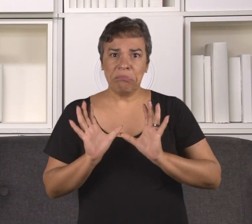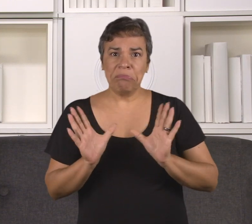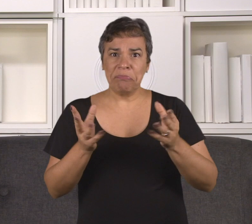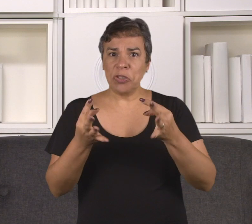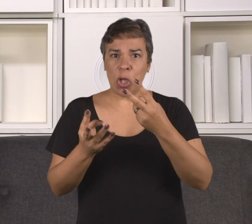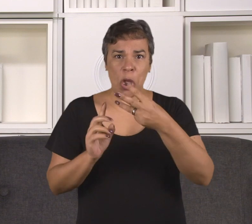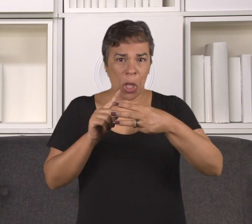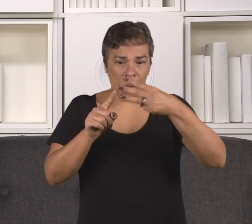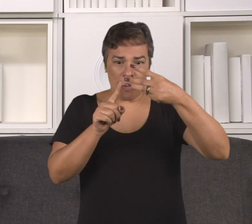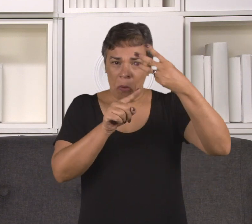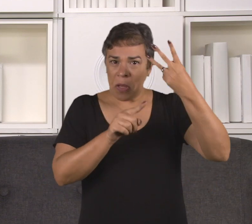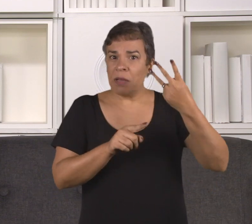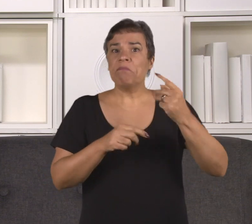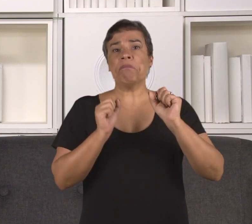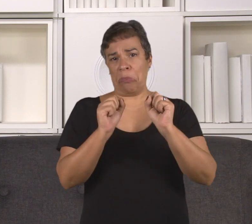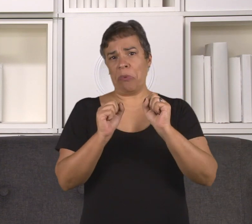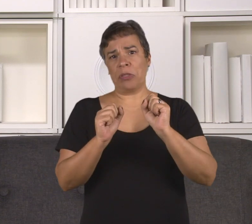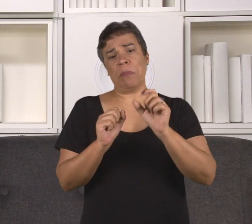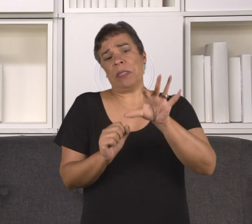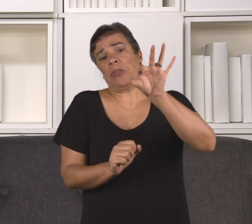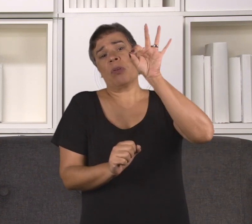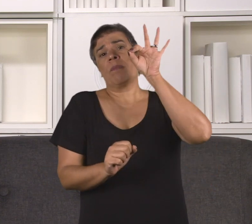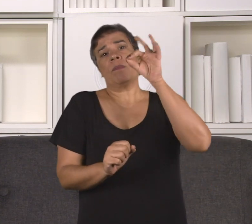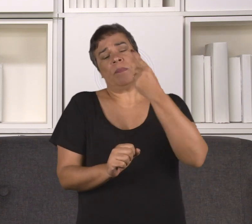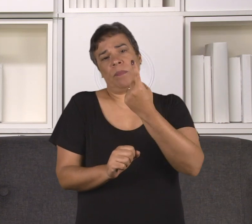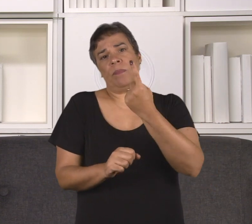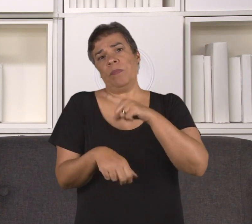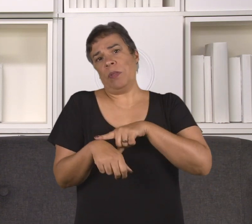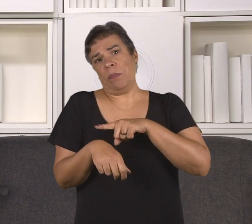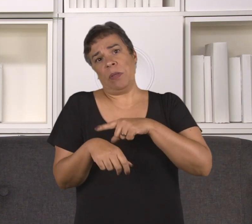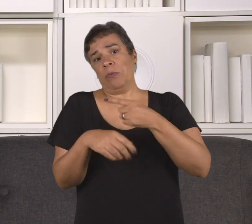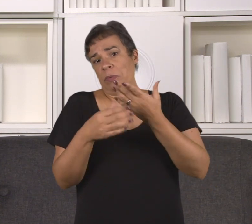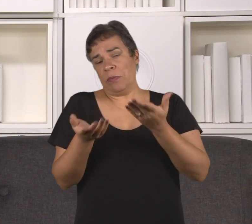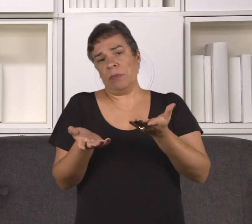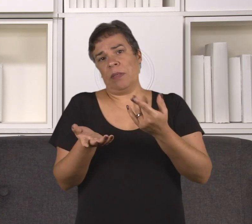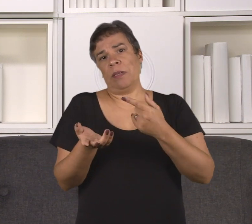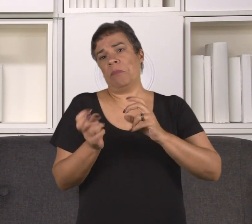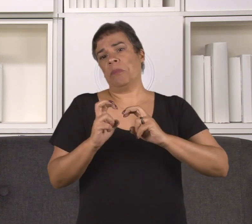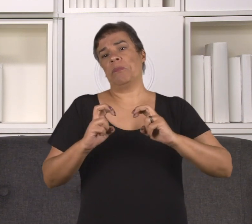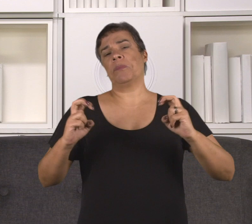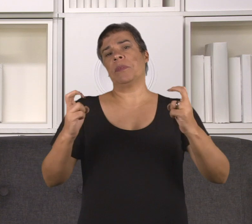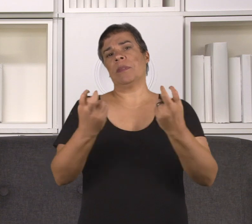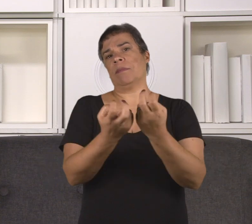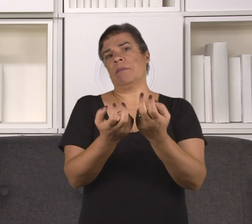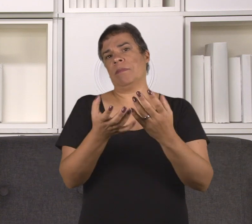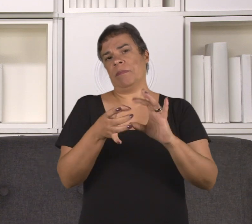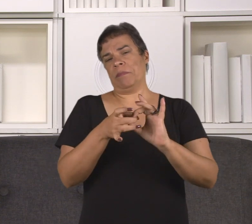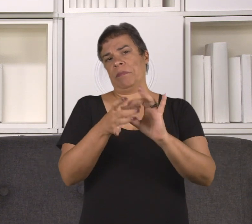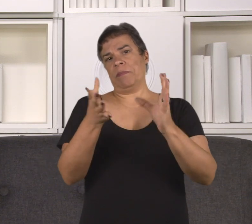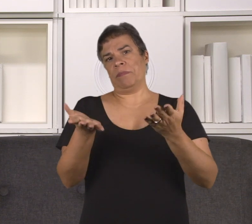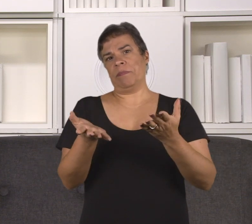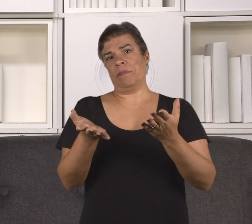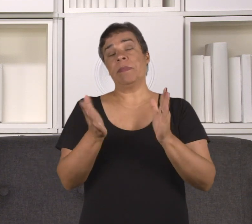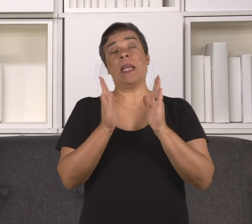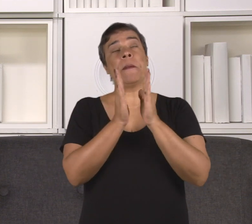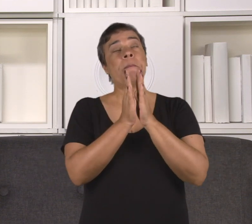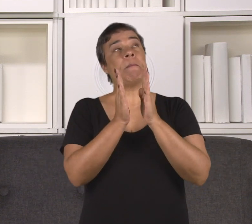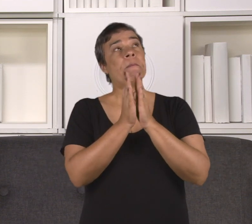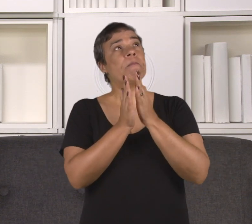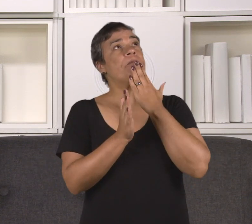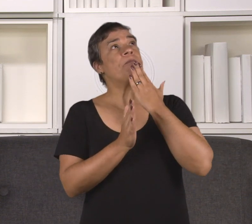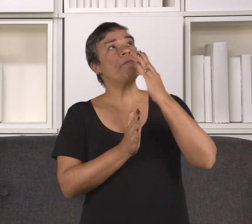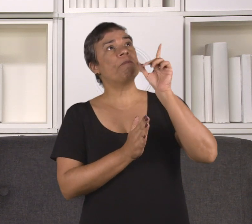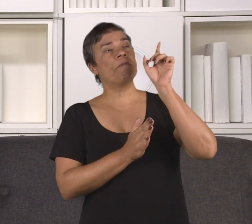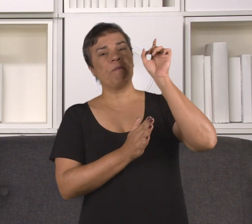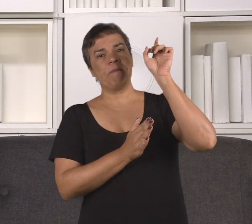vocês podem escolher aí como se conduzirem na roda de conversa de vocês. Eu oro a Deus que